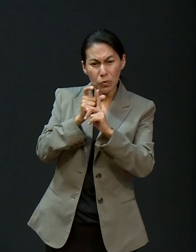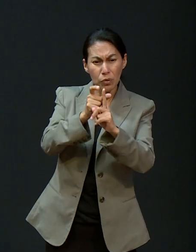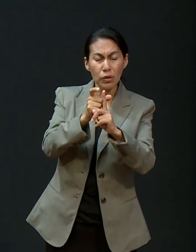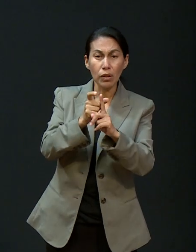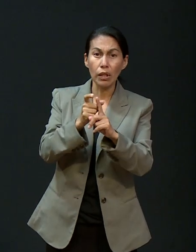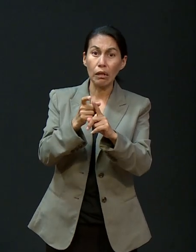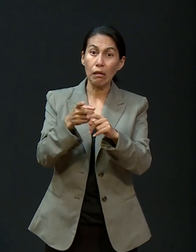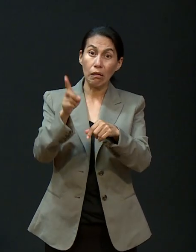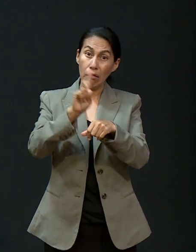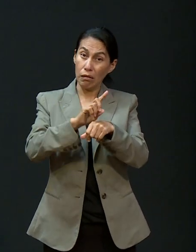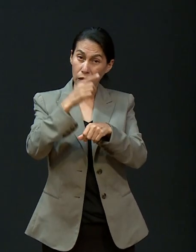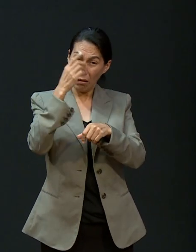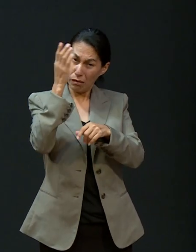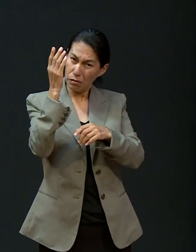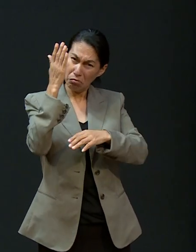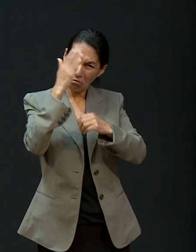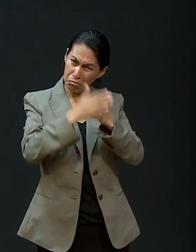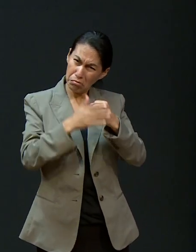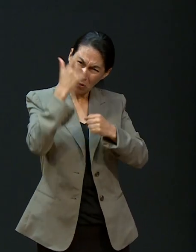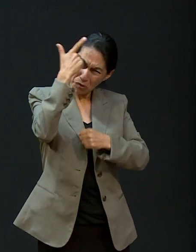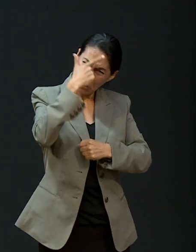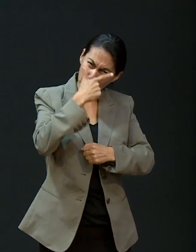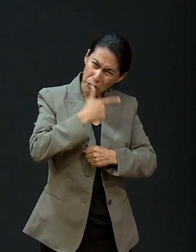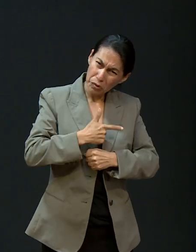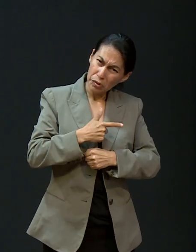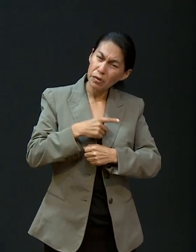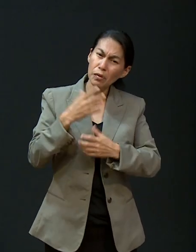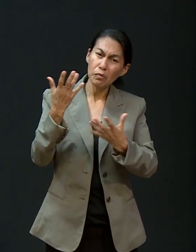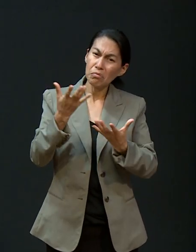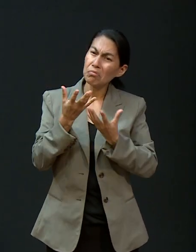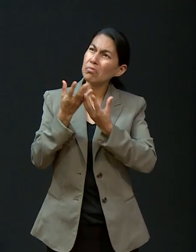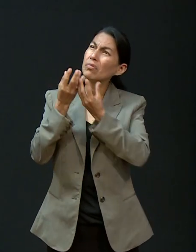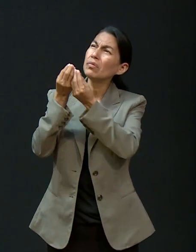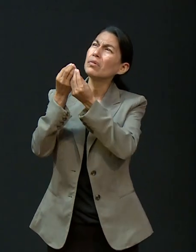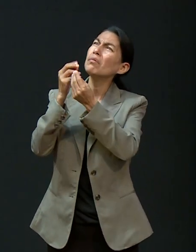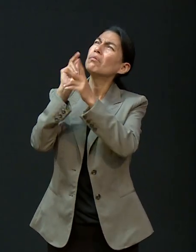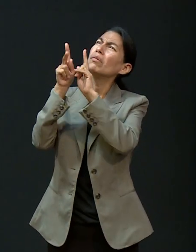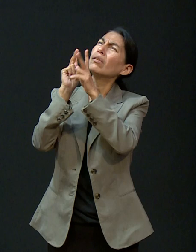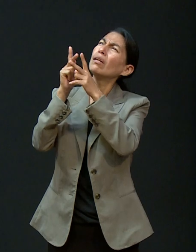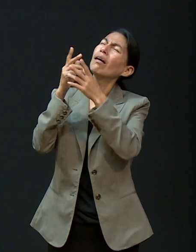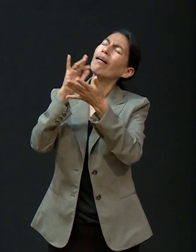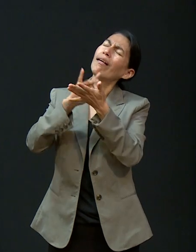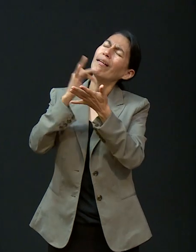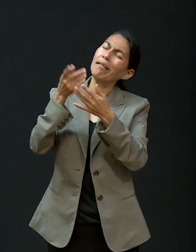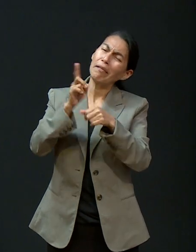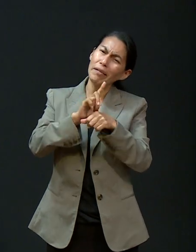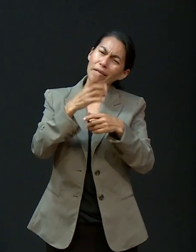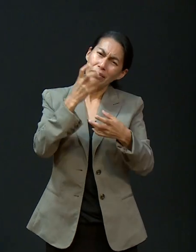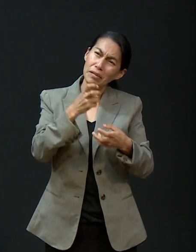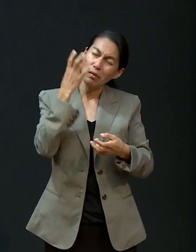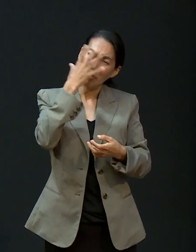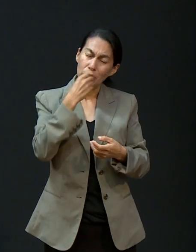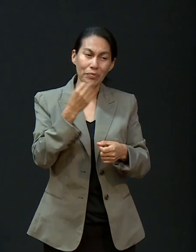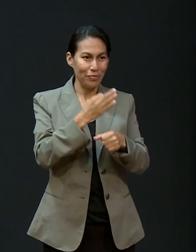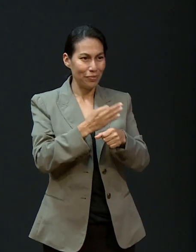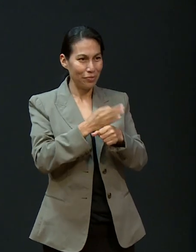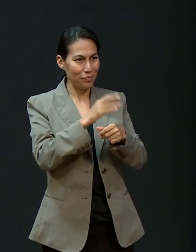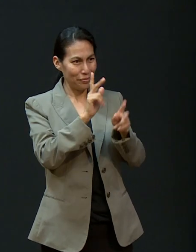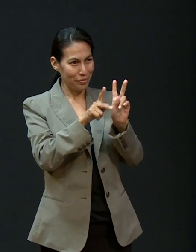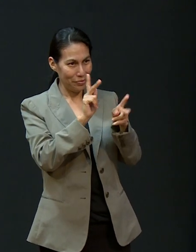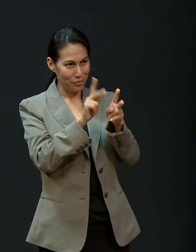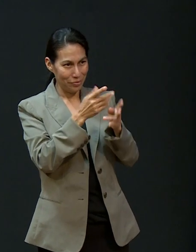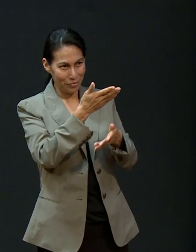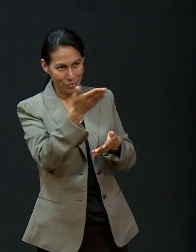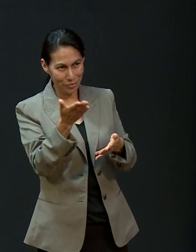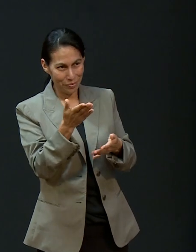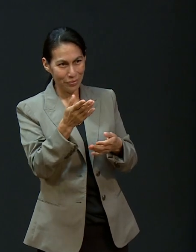día agradecerle por todo lo bueno que es. Esta noche platicaremos con Francisco Balbé y su bella